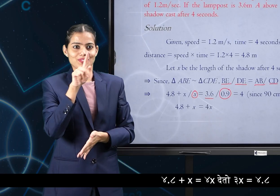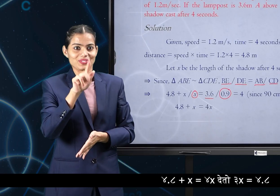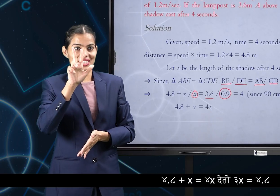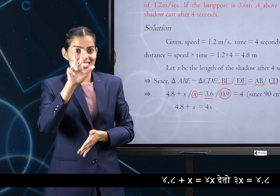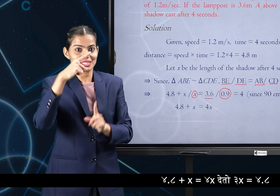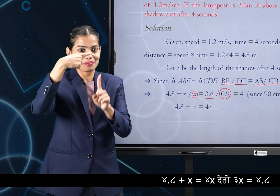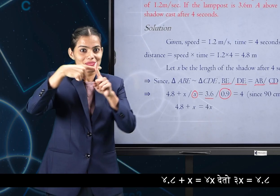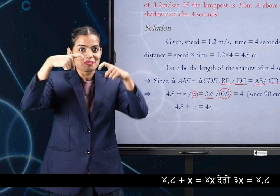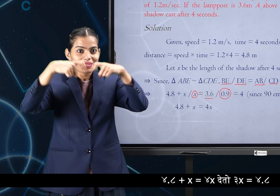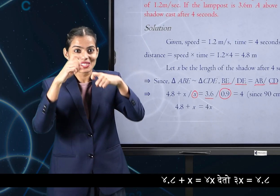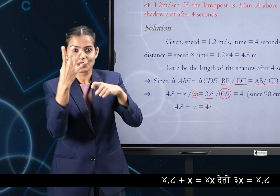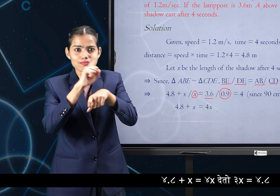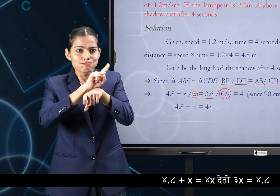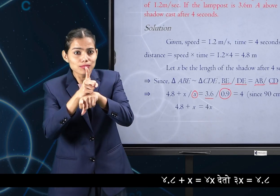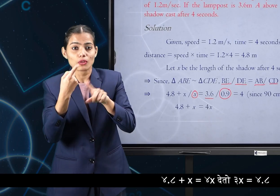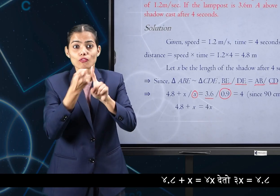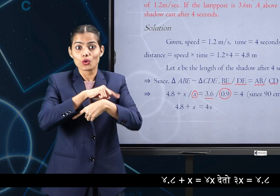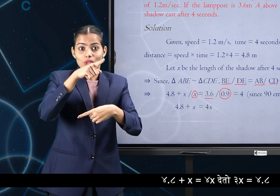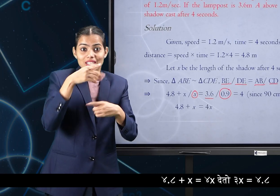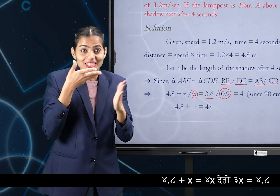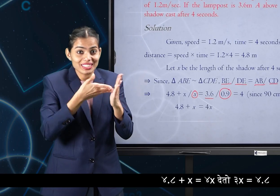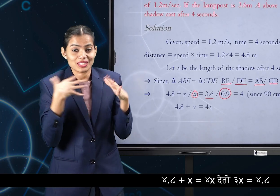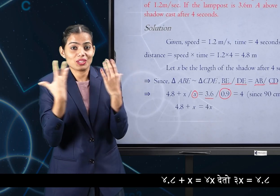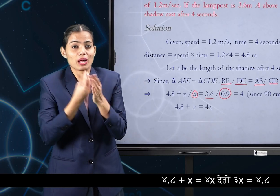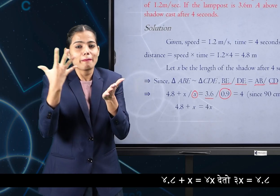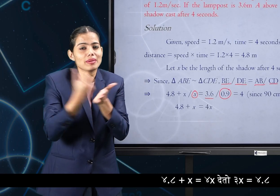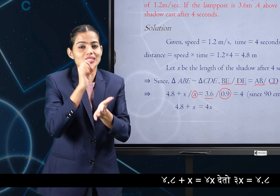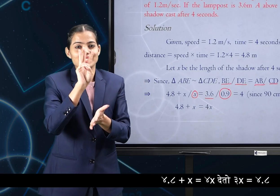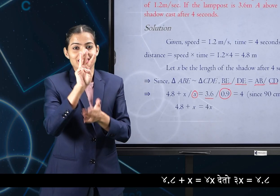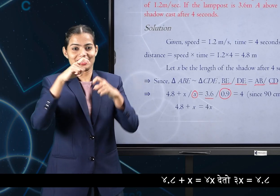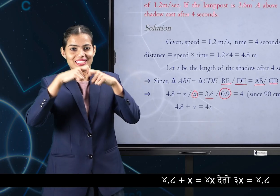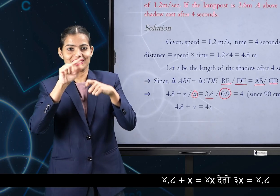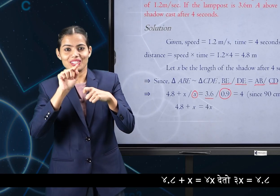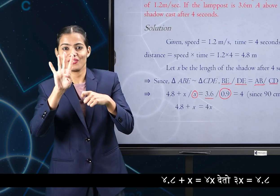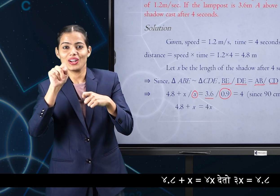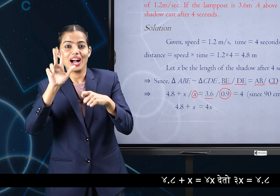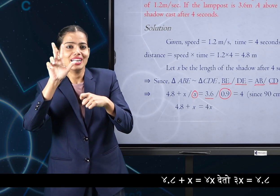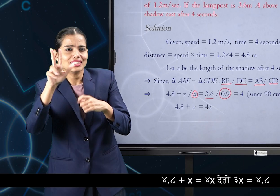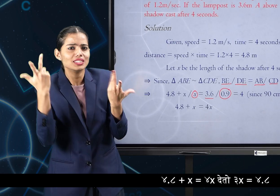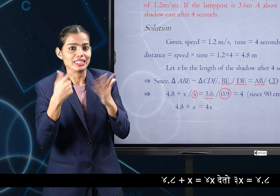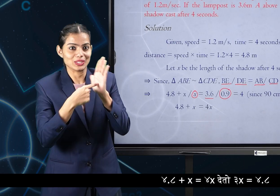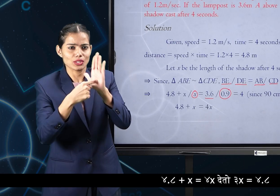.8 plus x is equal to 4x देतो. 3x is equal to 4.8